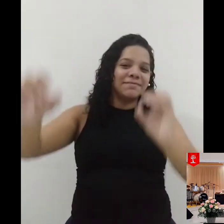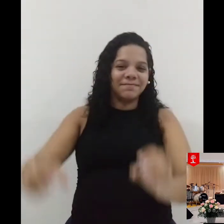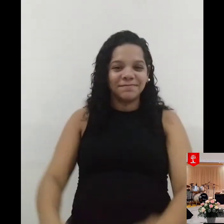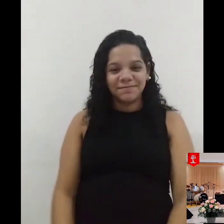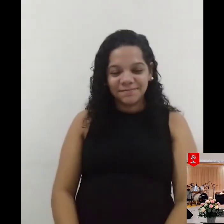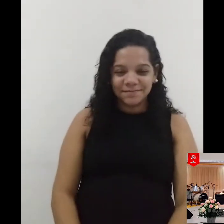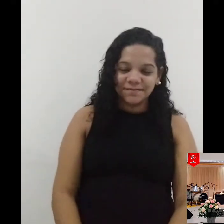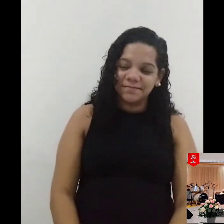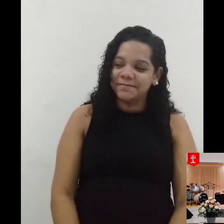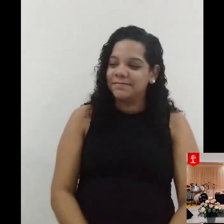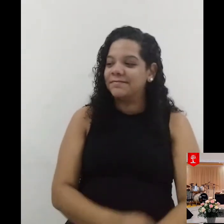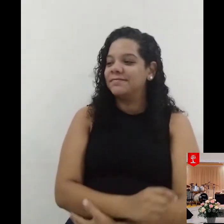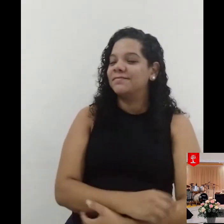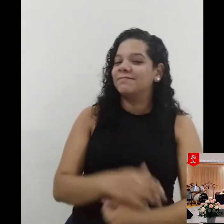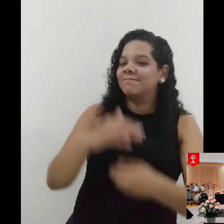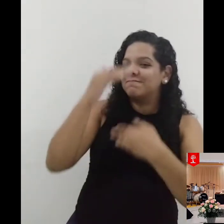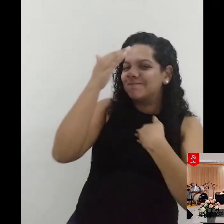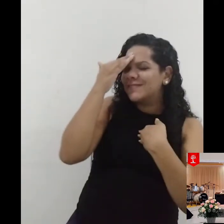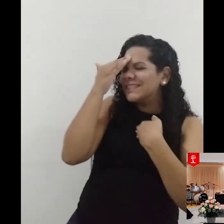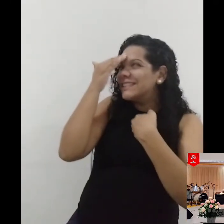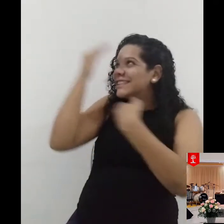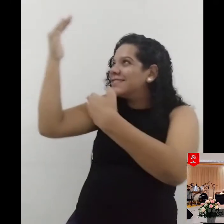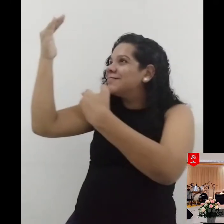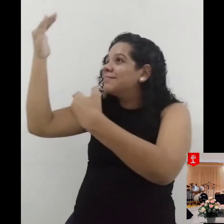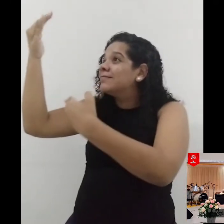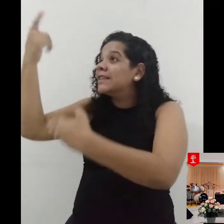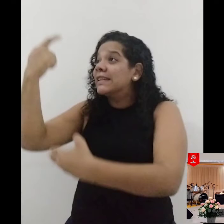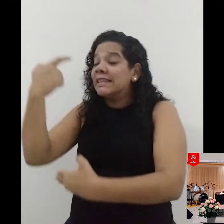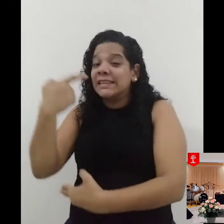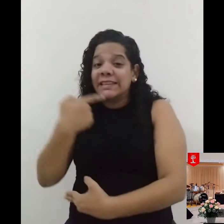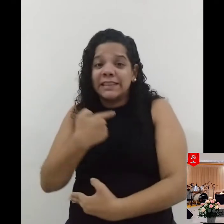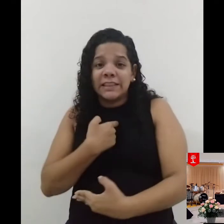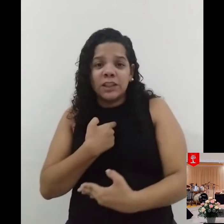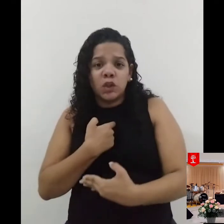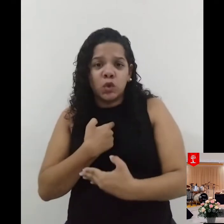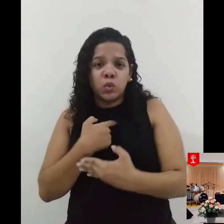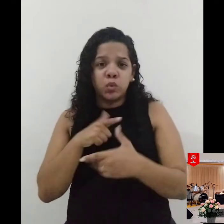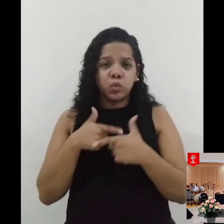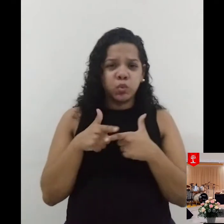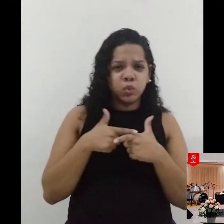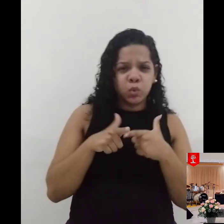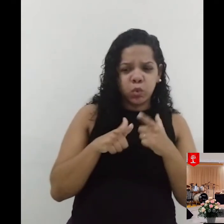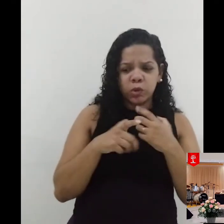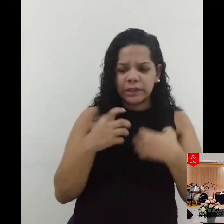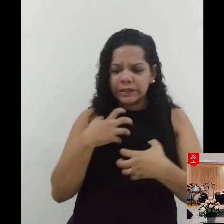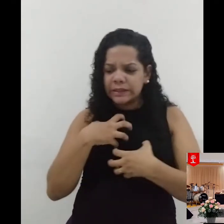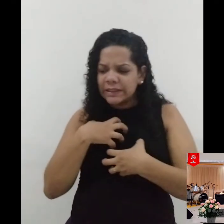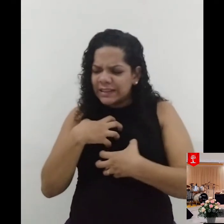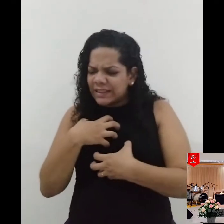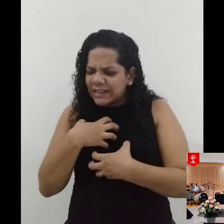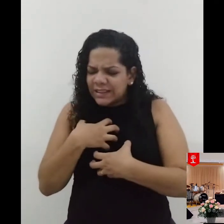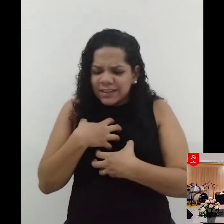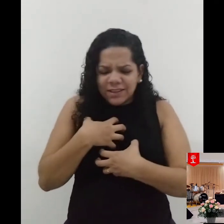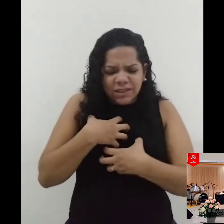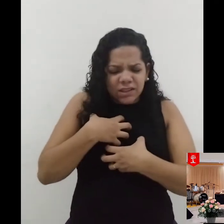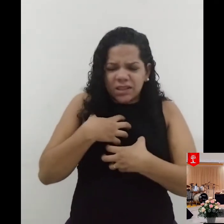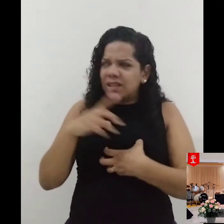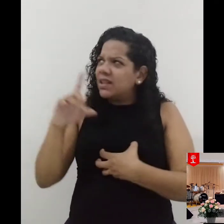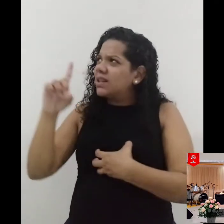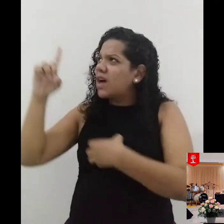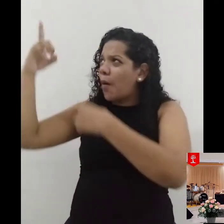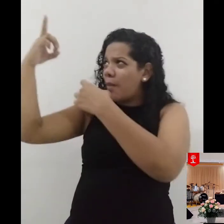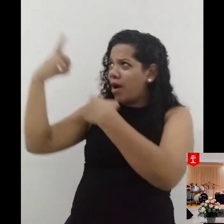nem desanimar. E como aquela mãe que não desiste, você não